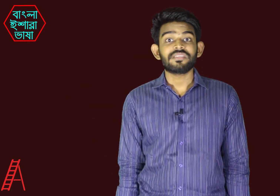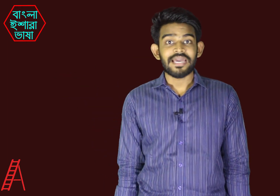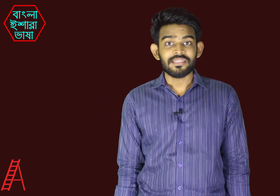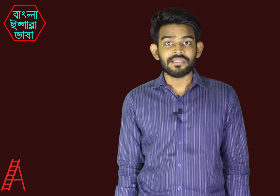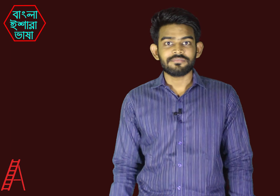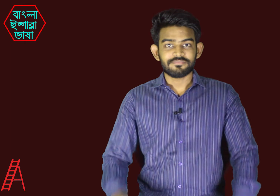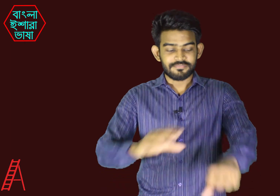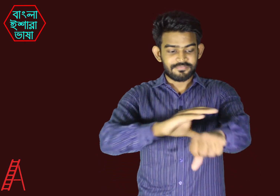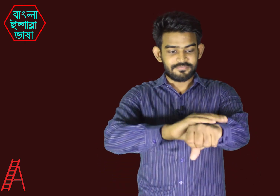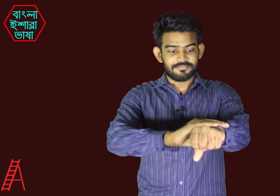ডাক্তার,